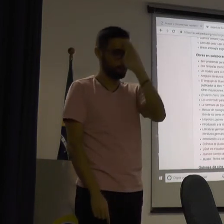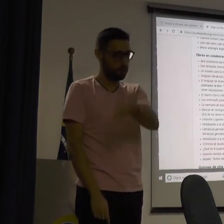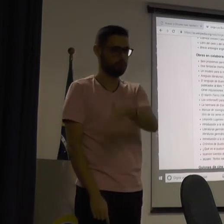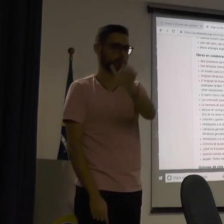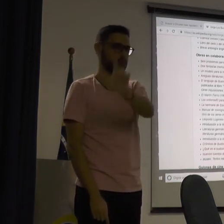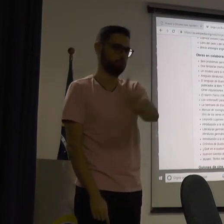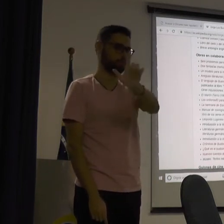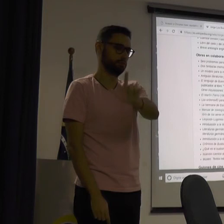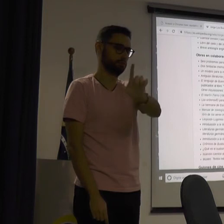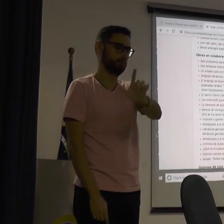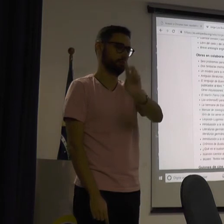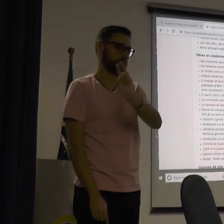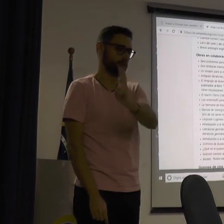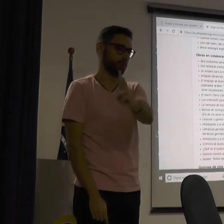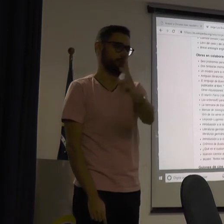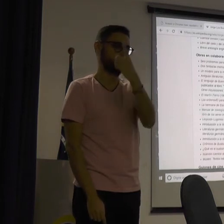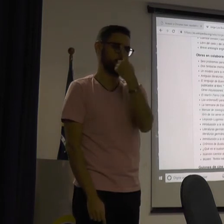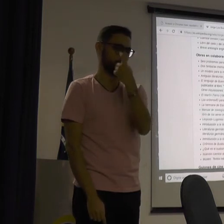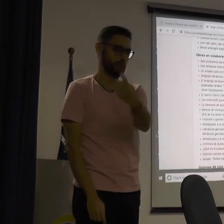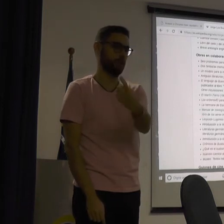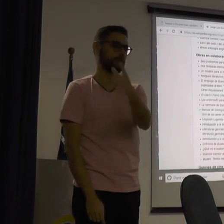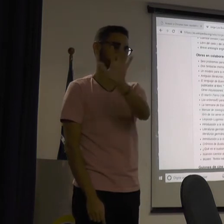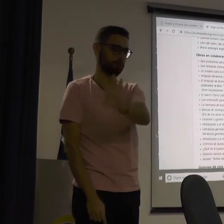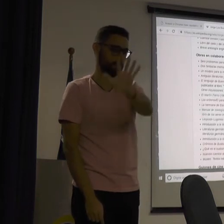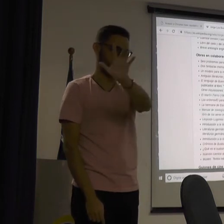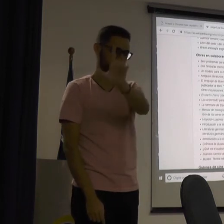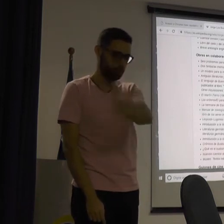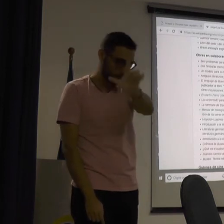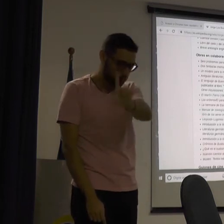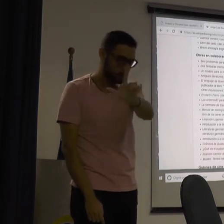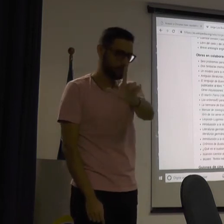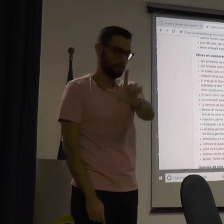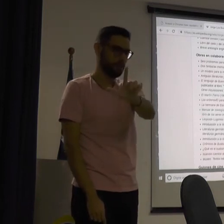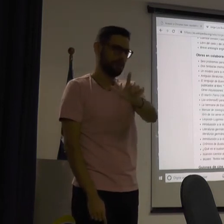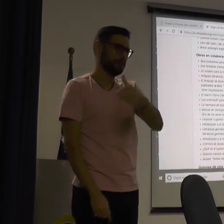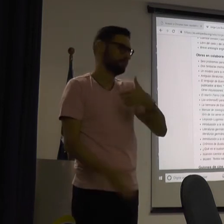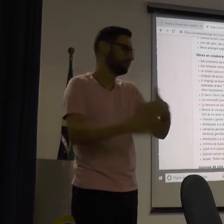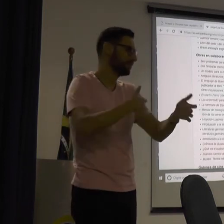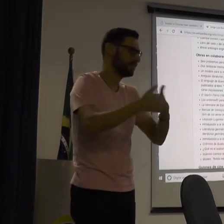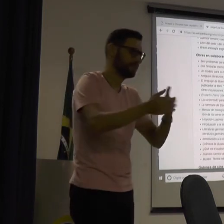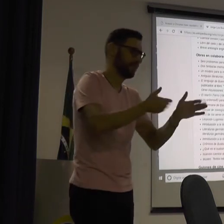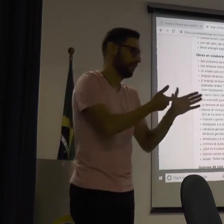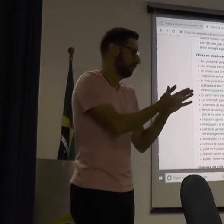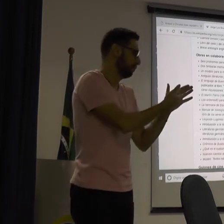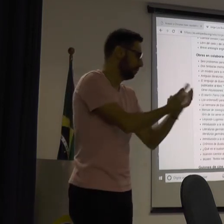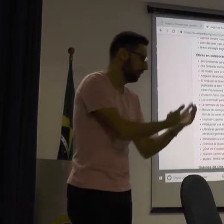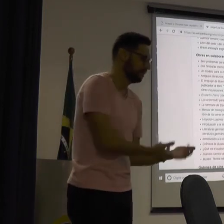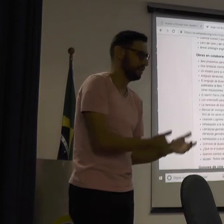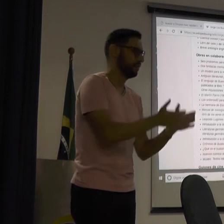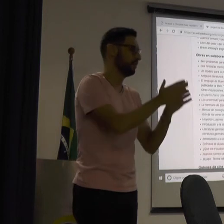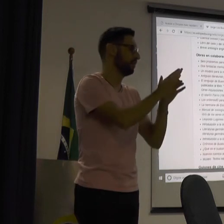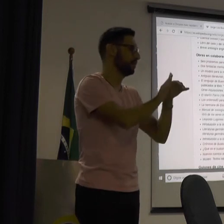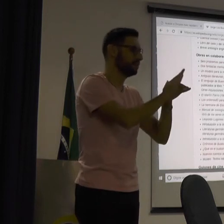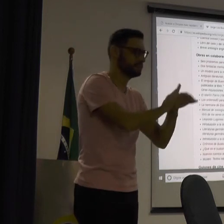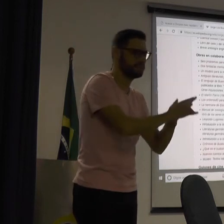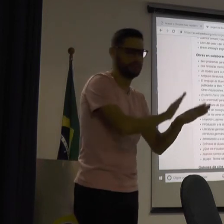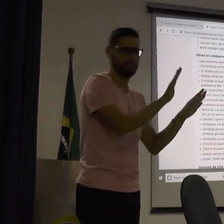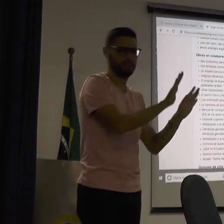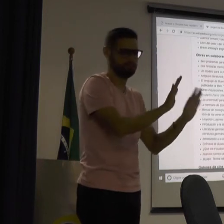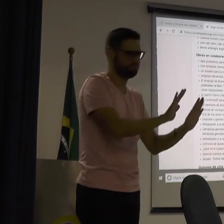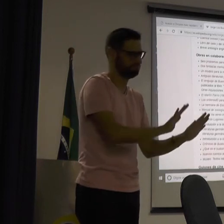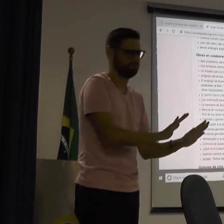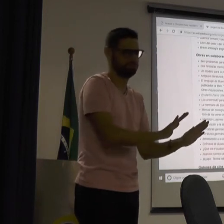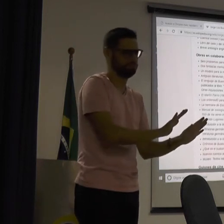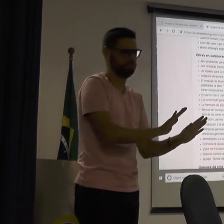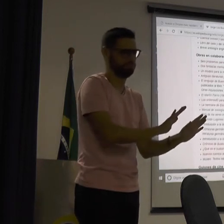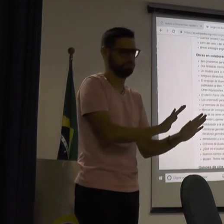menos interessado na precisão dos conceitos, das correntes, e ele tinha, né? Ele tinha